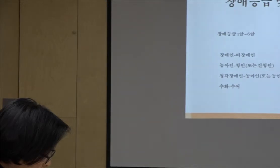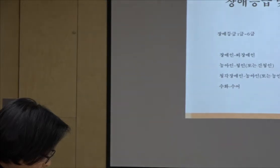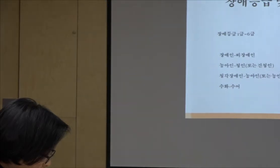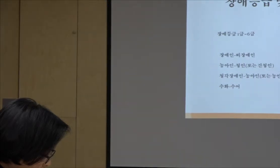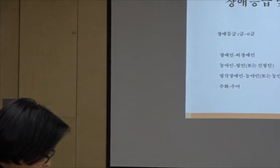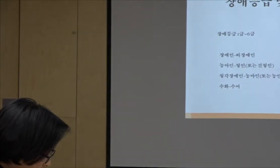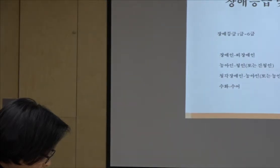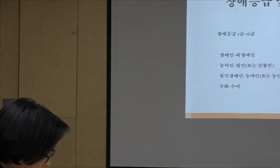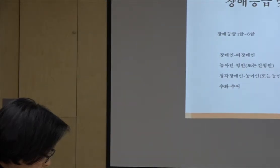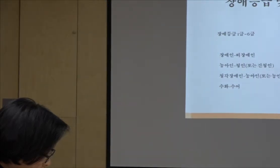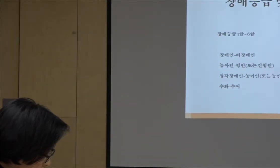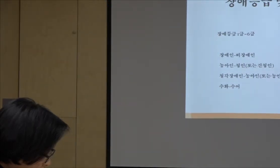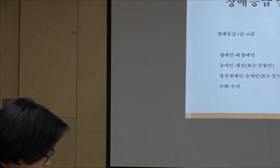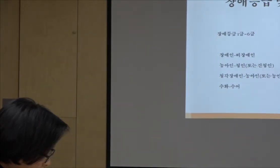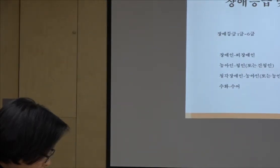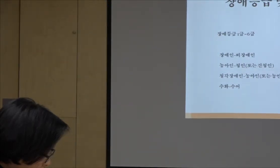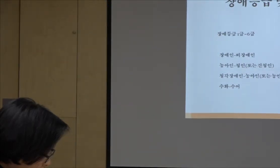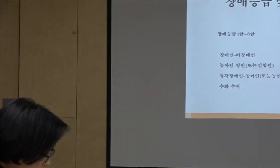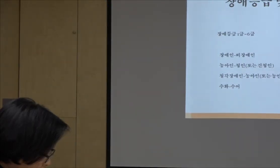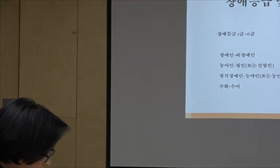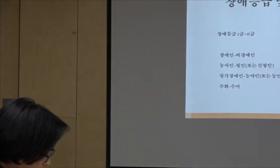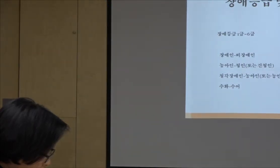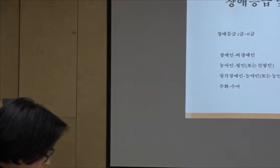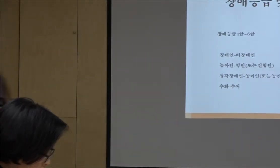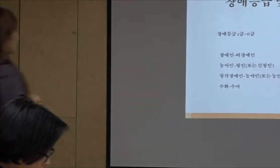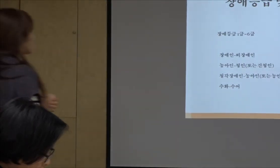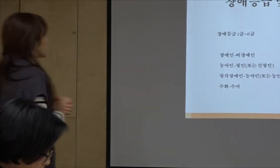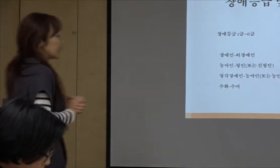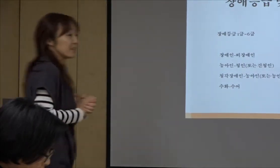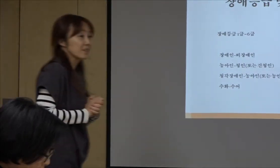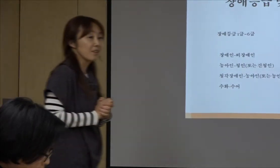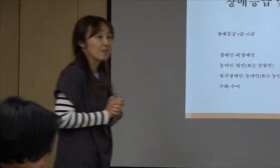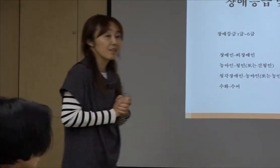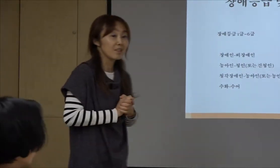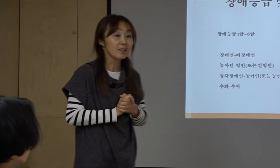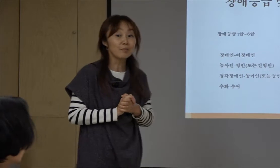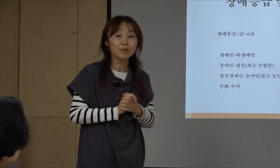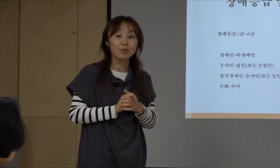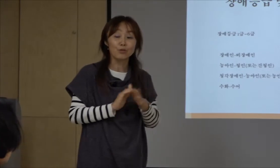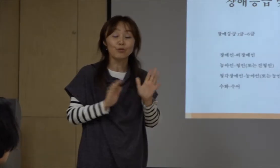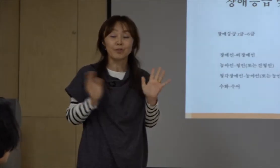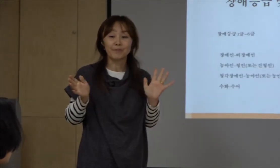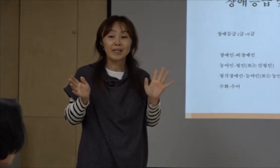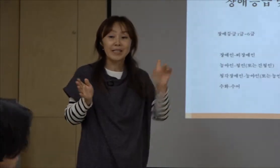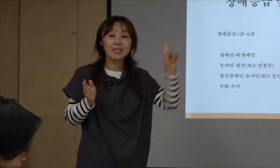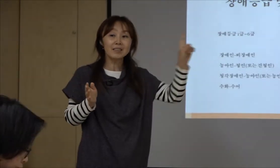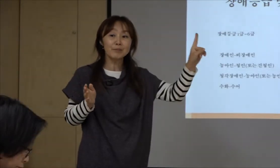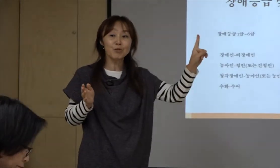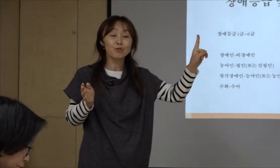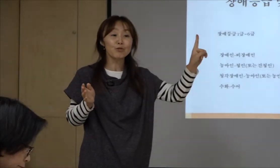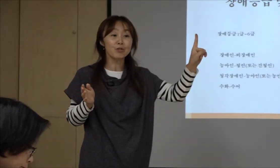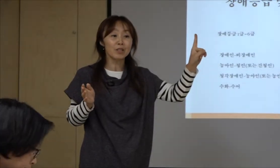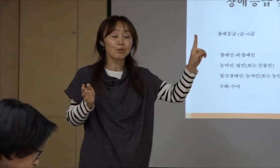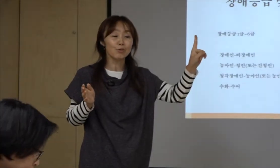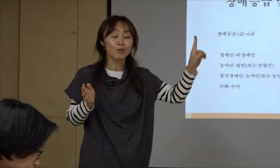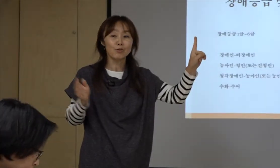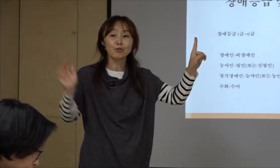그리고 장애 등급은 1급부터 6급까지 있어요. 1급부터 6급. 1급이 중증이고